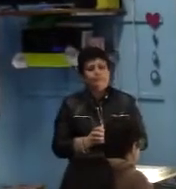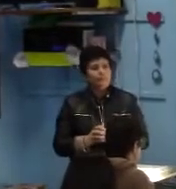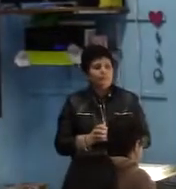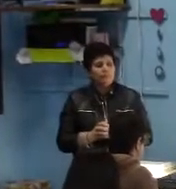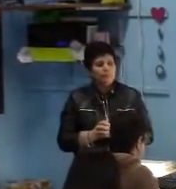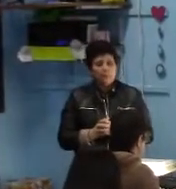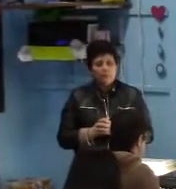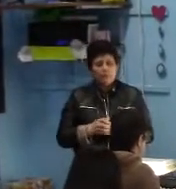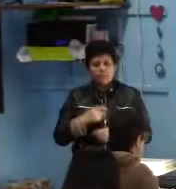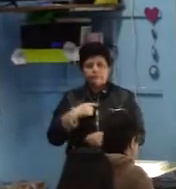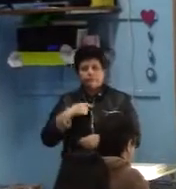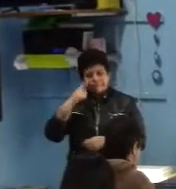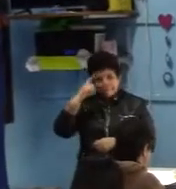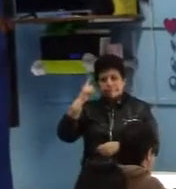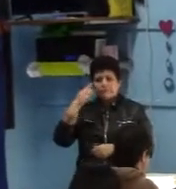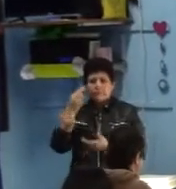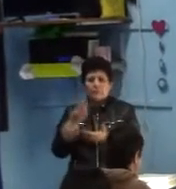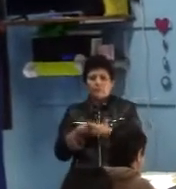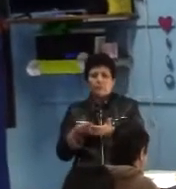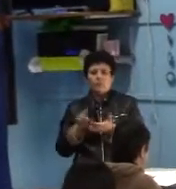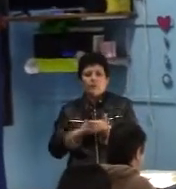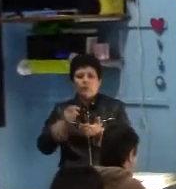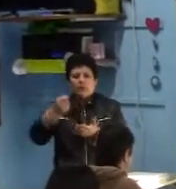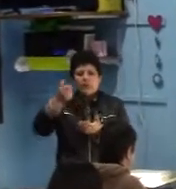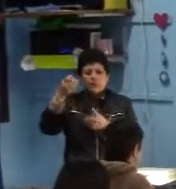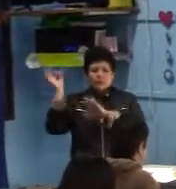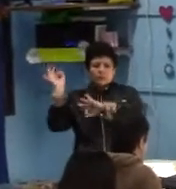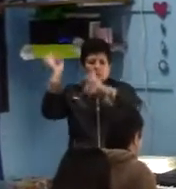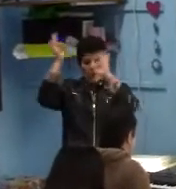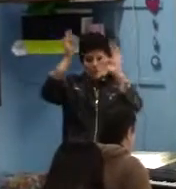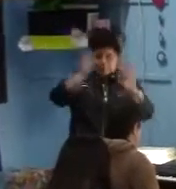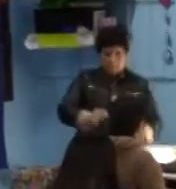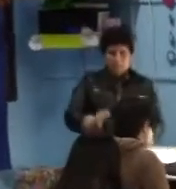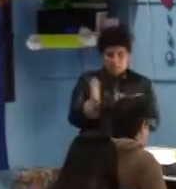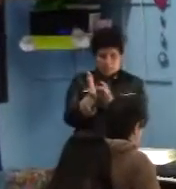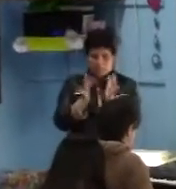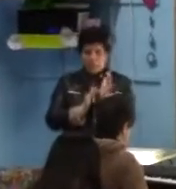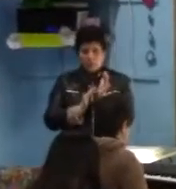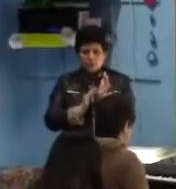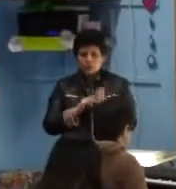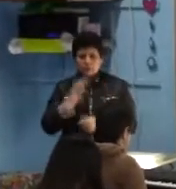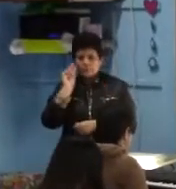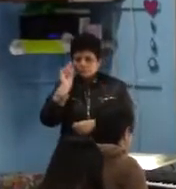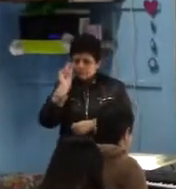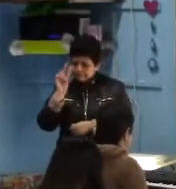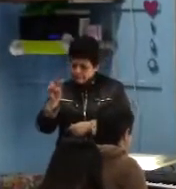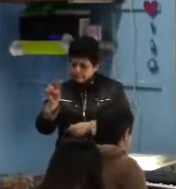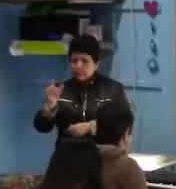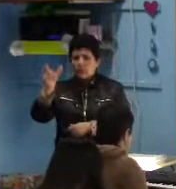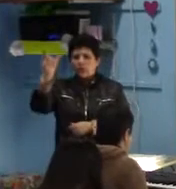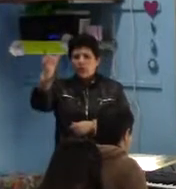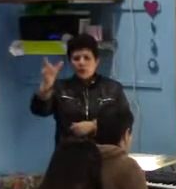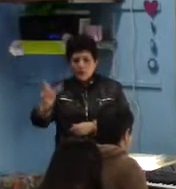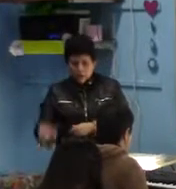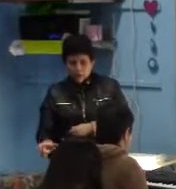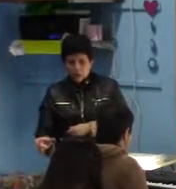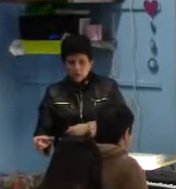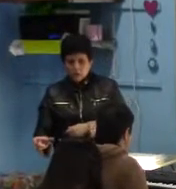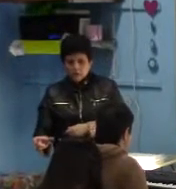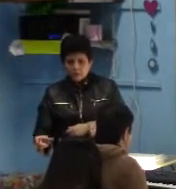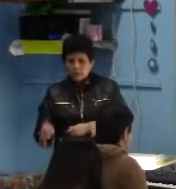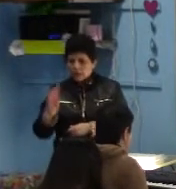de la segunda venida de Jesús, y dentro de los que están esperando allí, un ciego con un